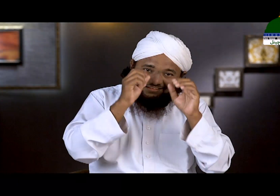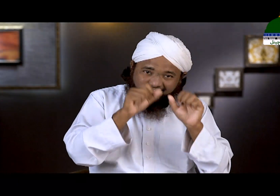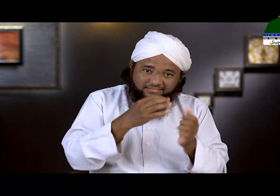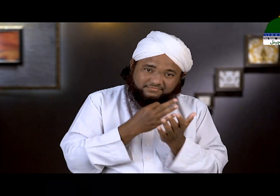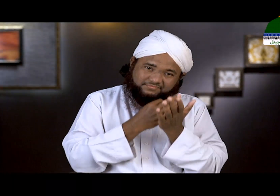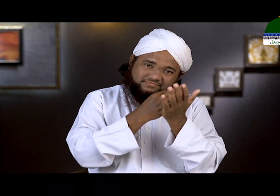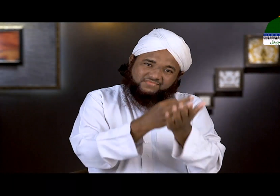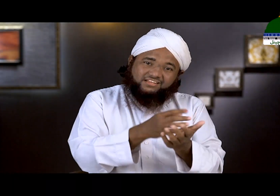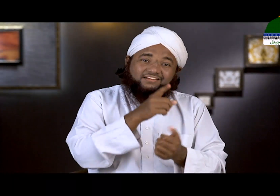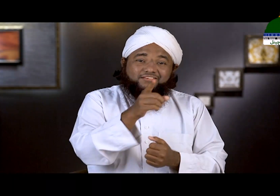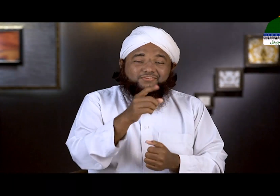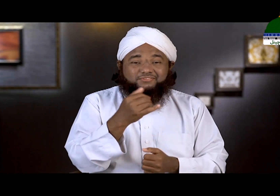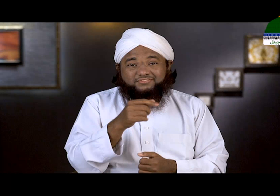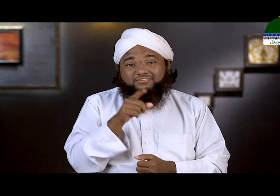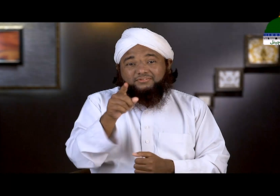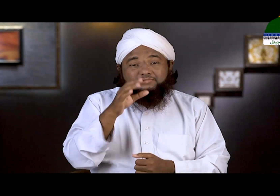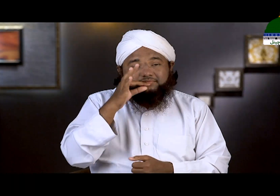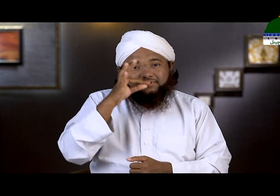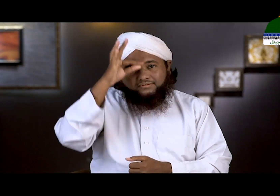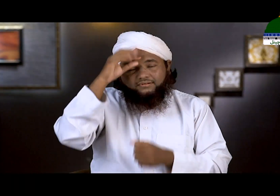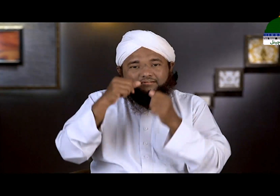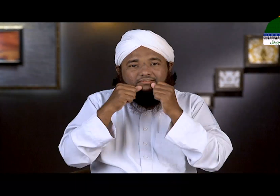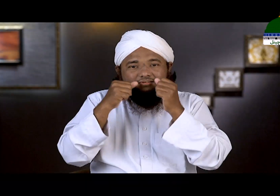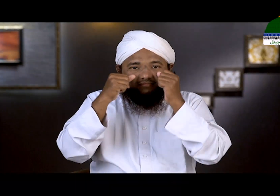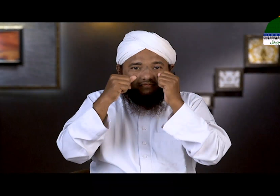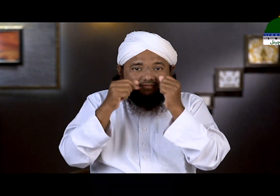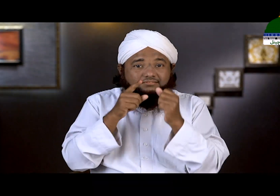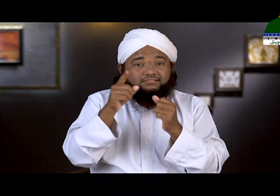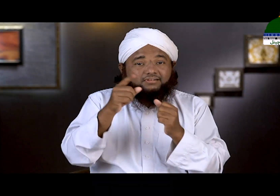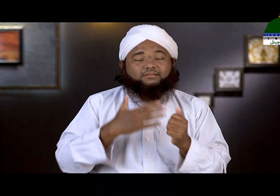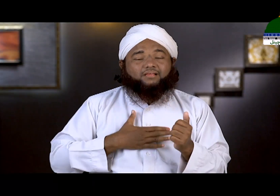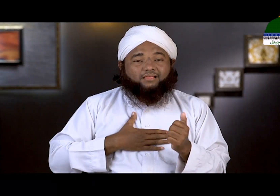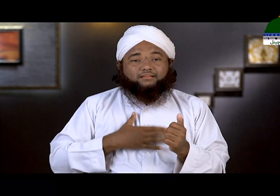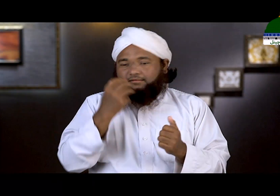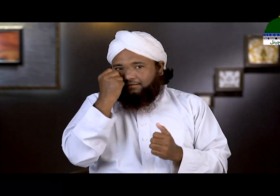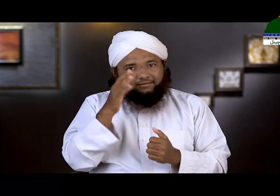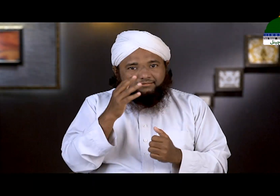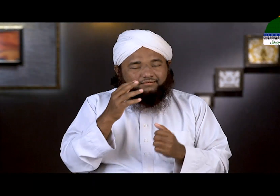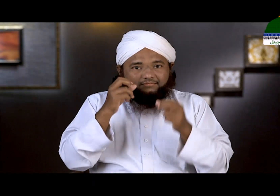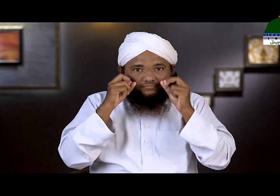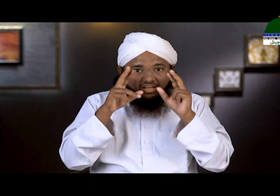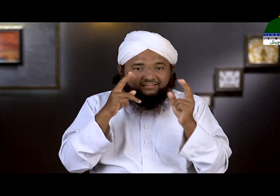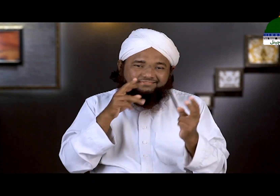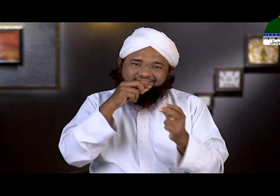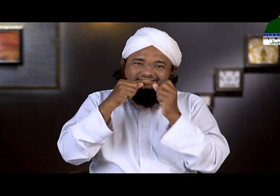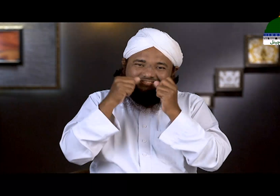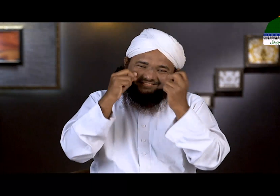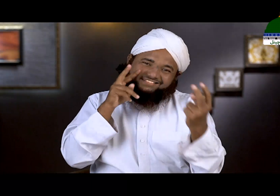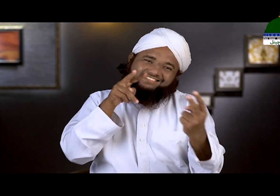سے الحمدللہ ہمیں بیداری ہی میں سرکار مدینہ راحت قلب و سینہ صلی اللہ علیہ وسلم